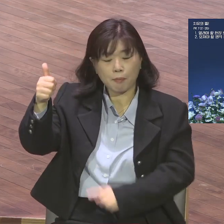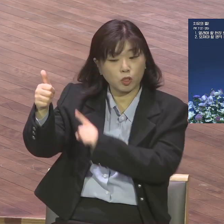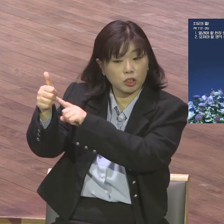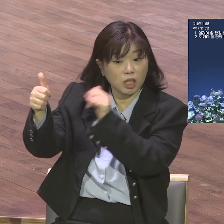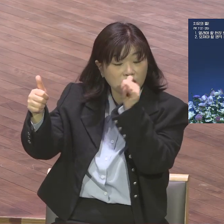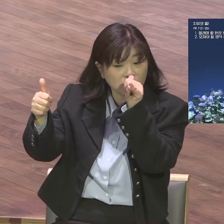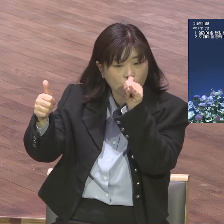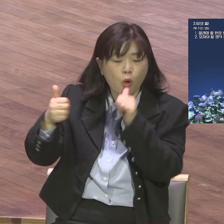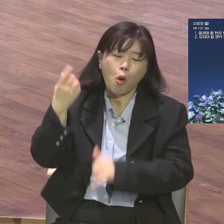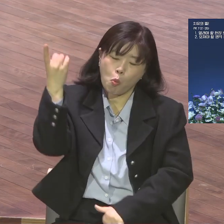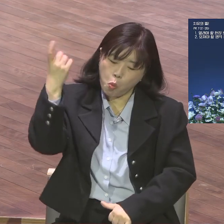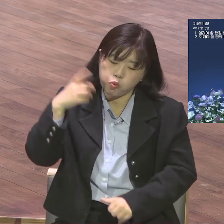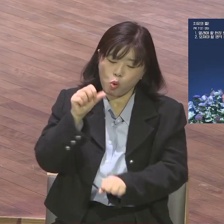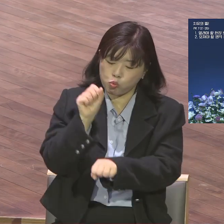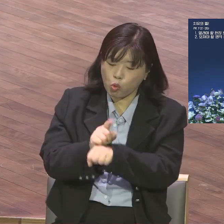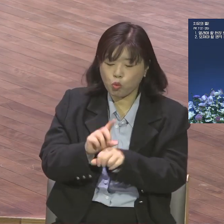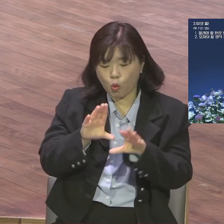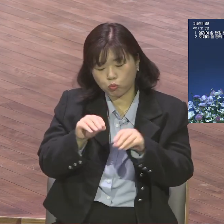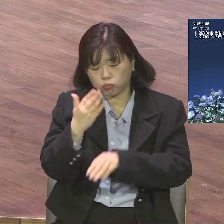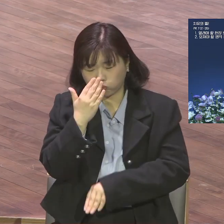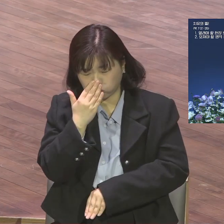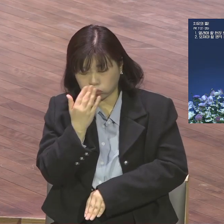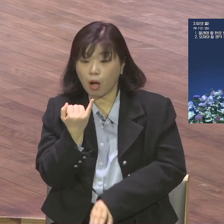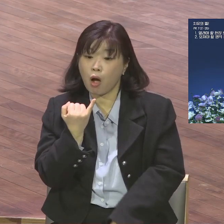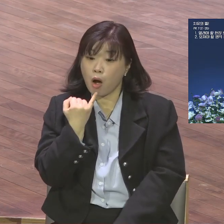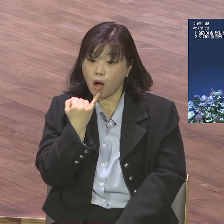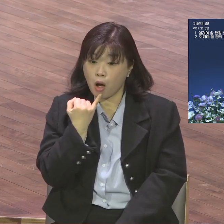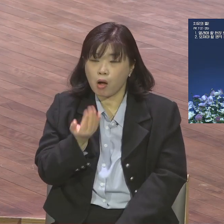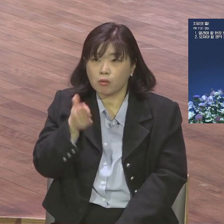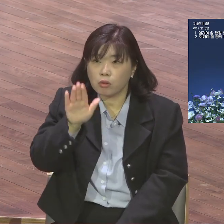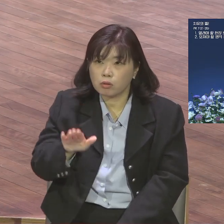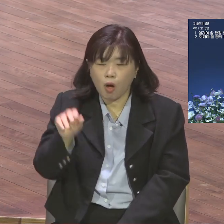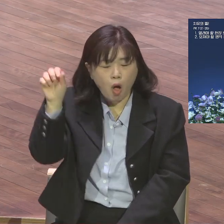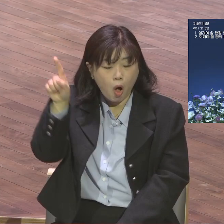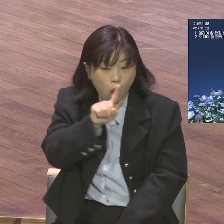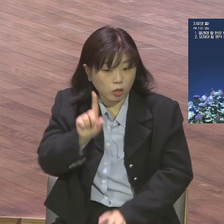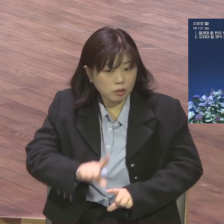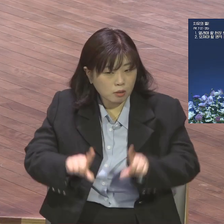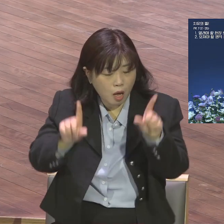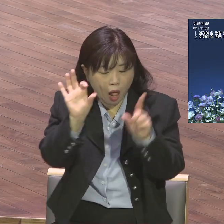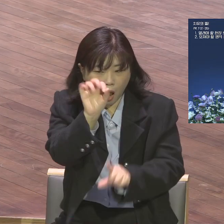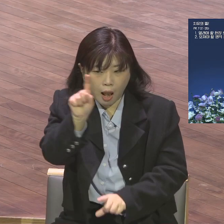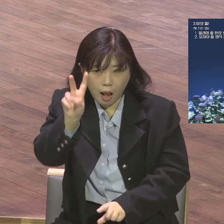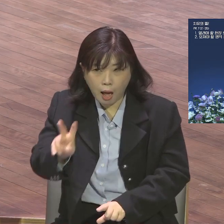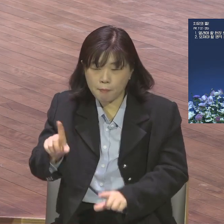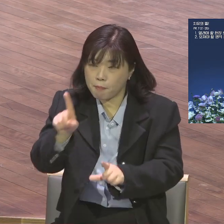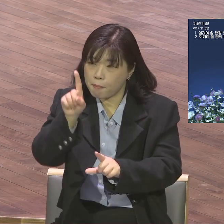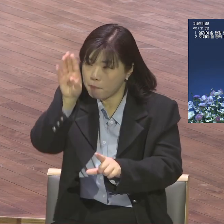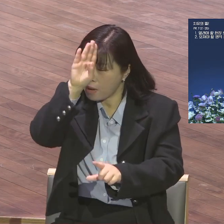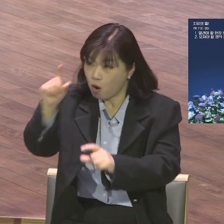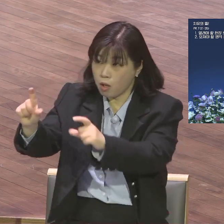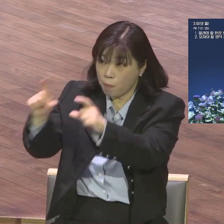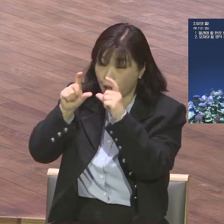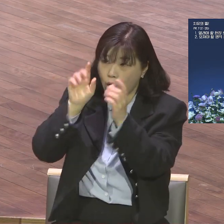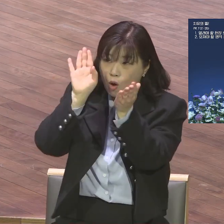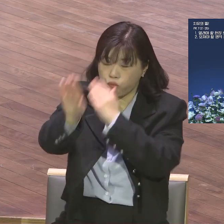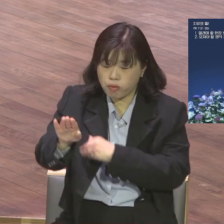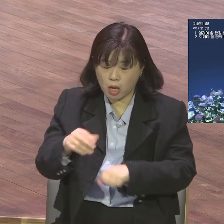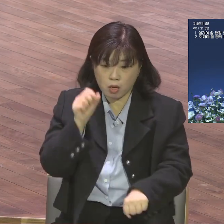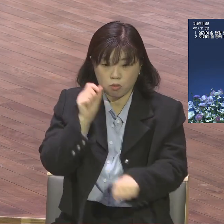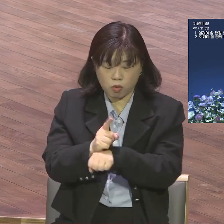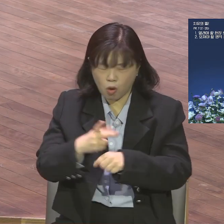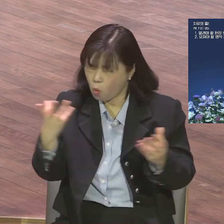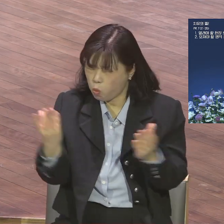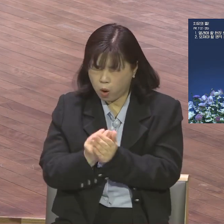이웃 사람들에게 막 욕을 막 퍼붓고 아무도 만나려고 하지도 않고 심지어 병원에 가서 의사들,